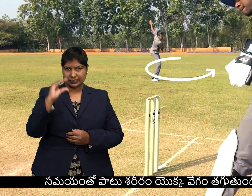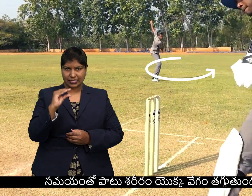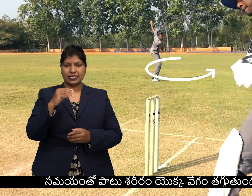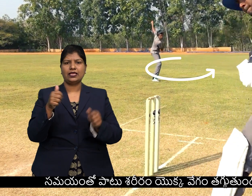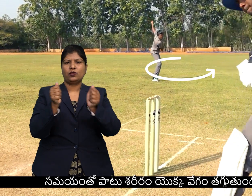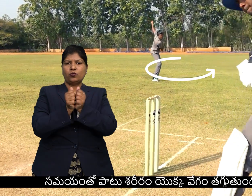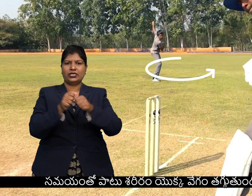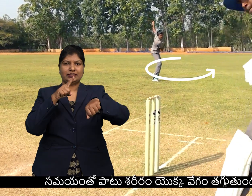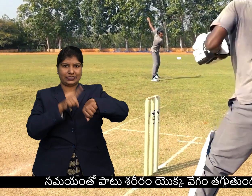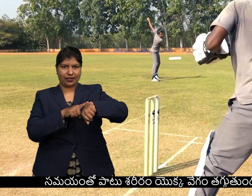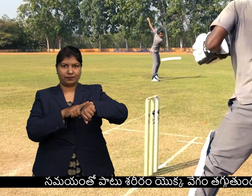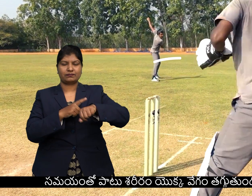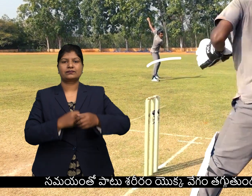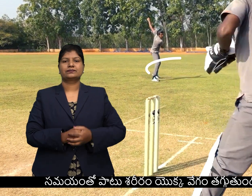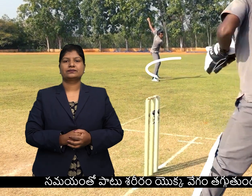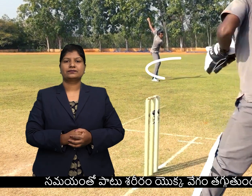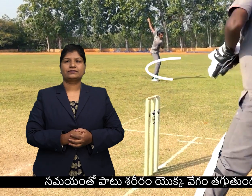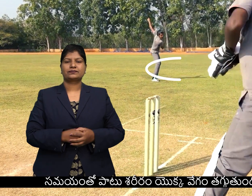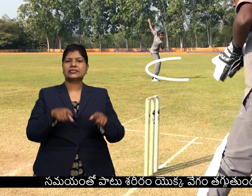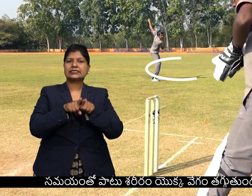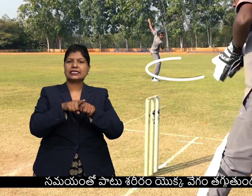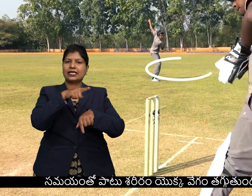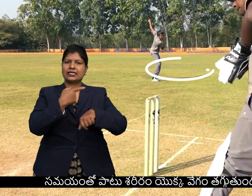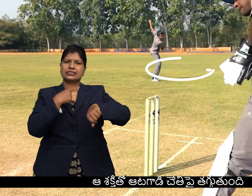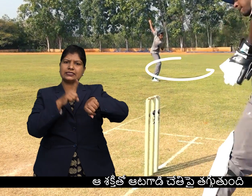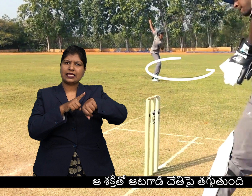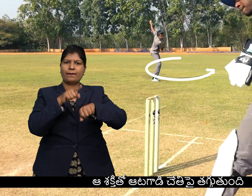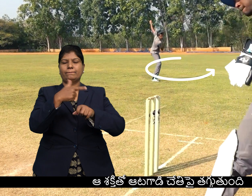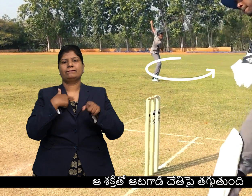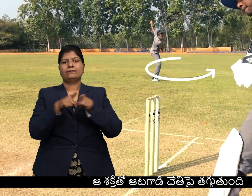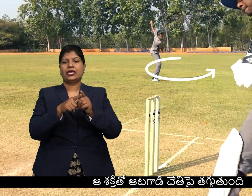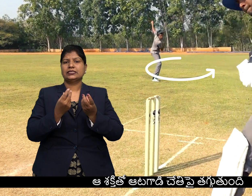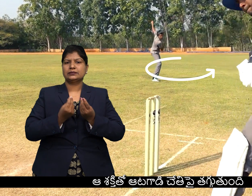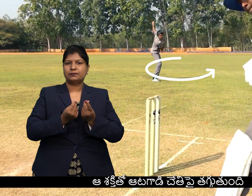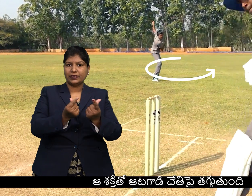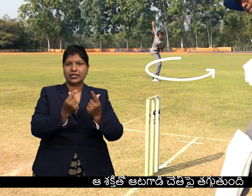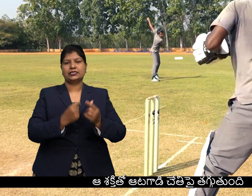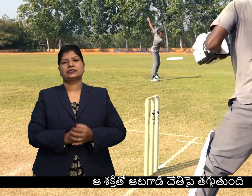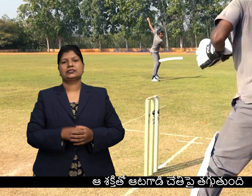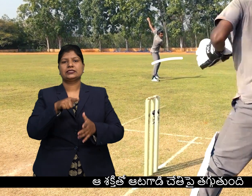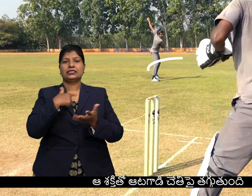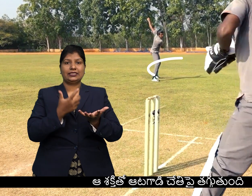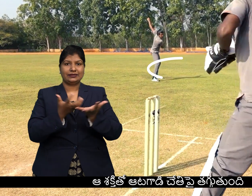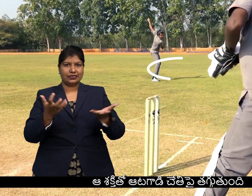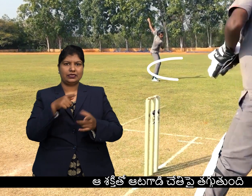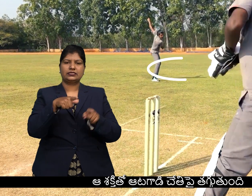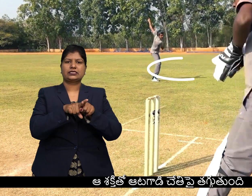సమయంతో పాటు శరీరం యొక్క వేగం తగ్గుతుంది మరియు ఆ శక్తితో ఆటగాడి చేతిపై తగ్గుతుంది.